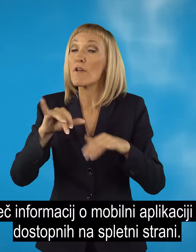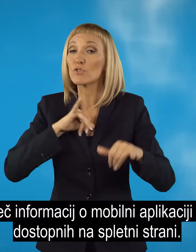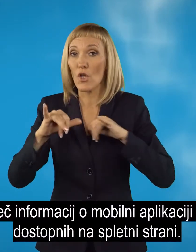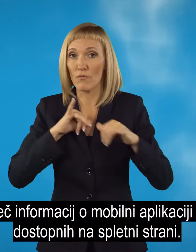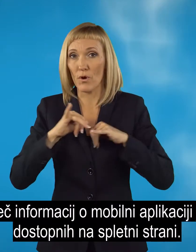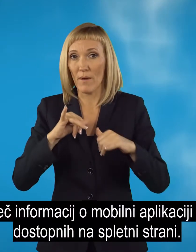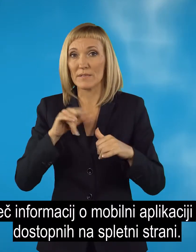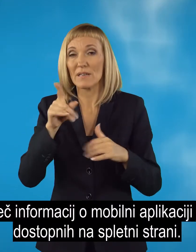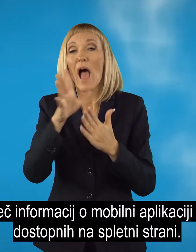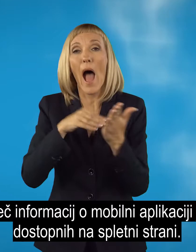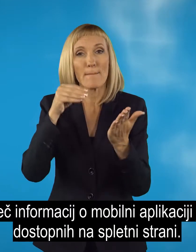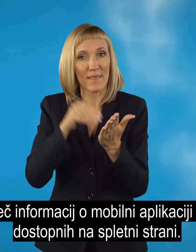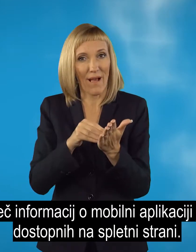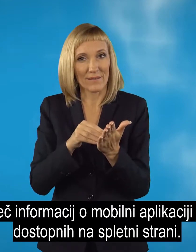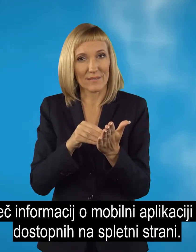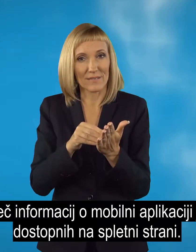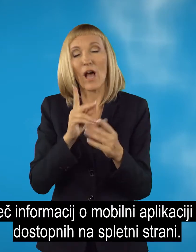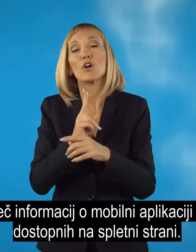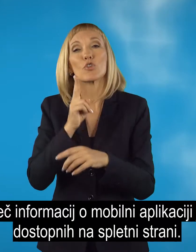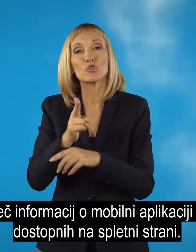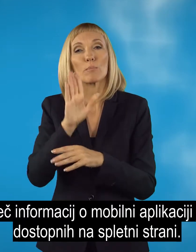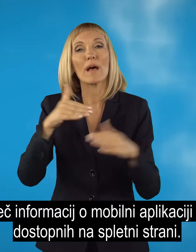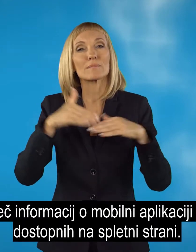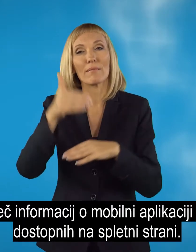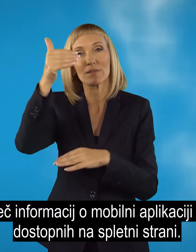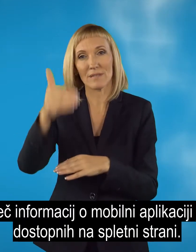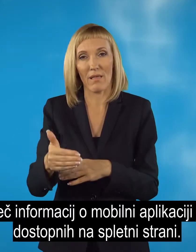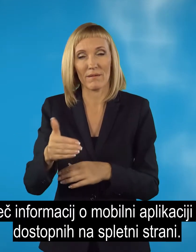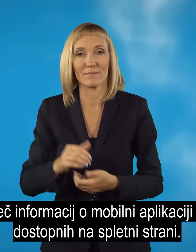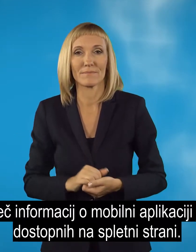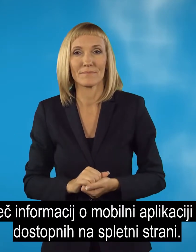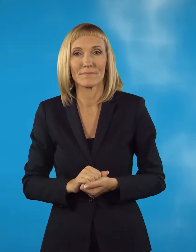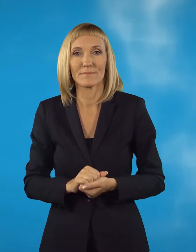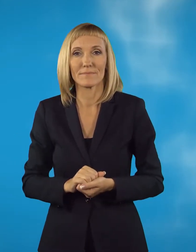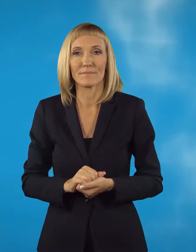Več informacij o mobilni aplikaciji je dostopnih na spletni strani.